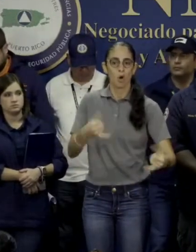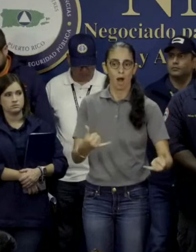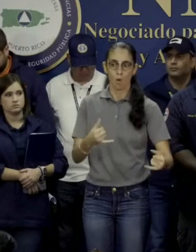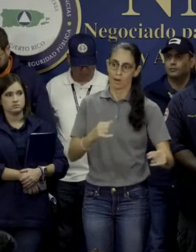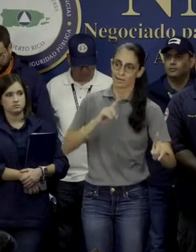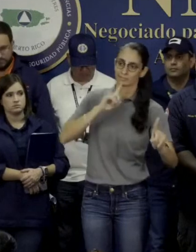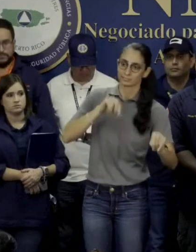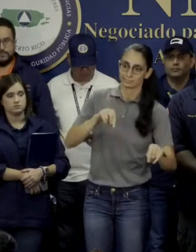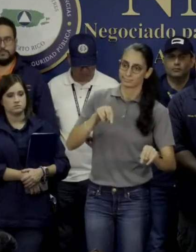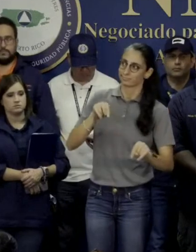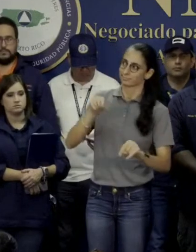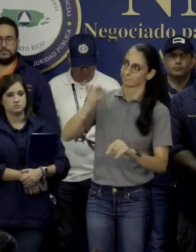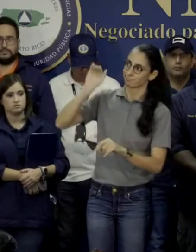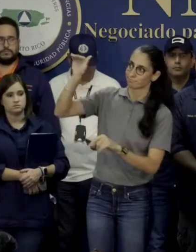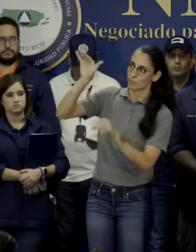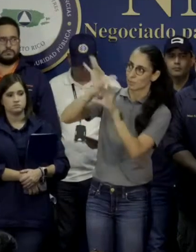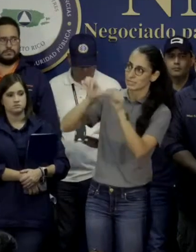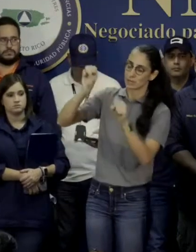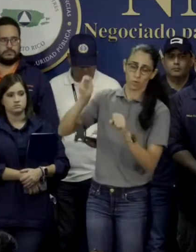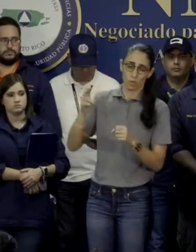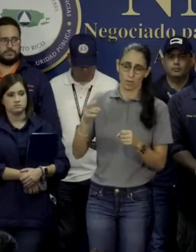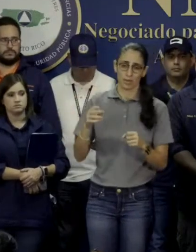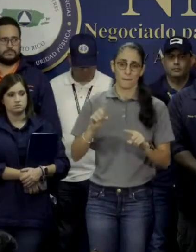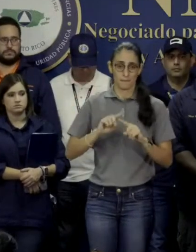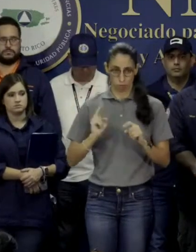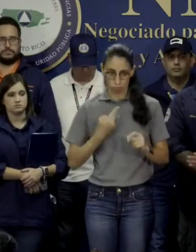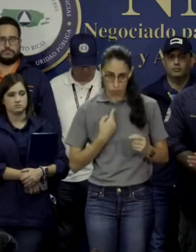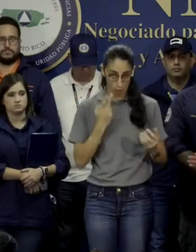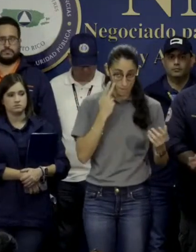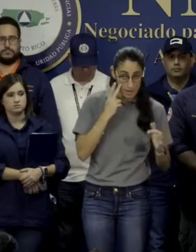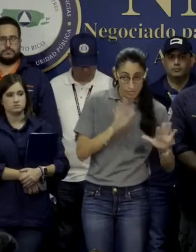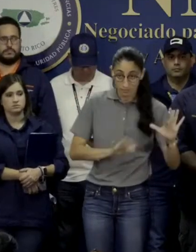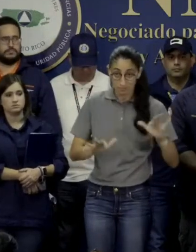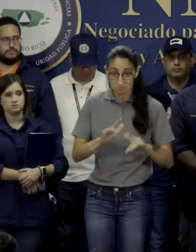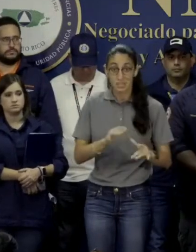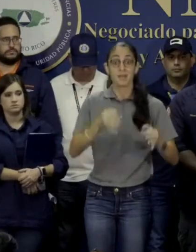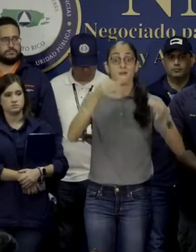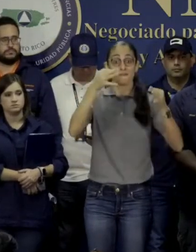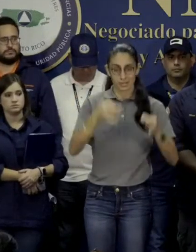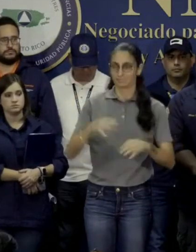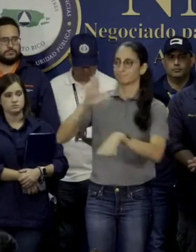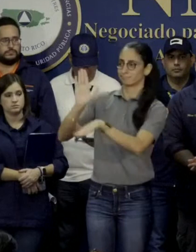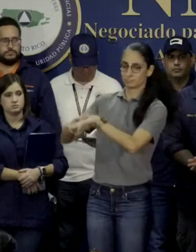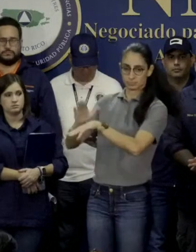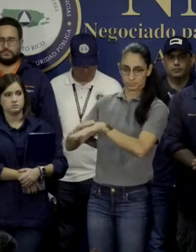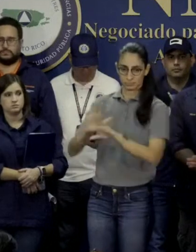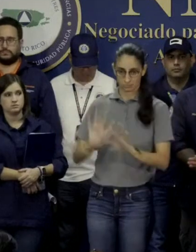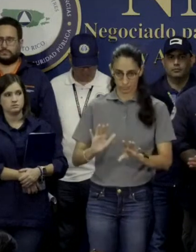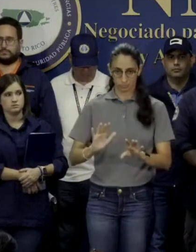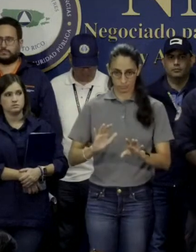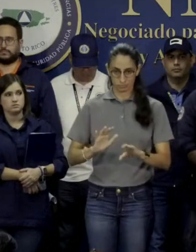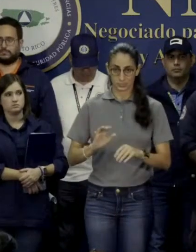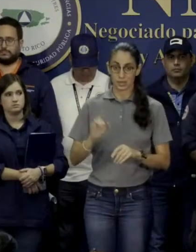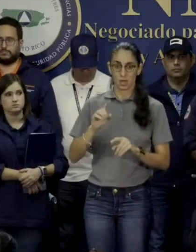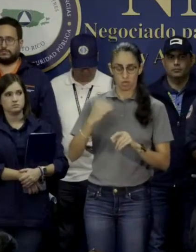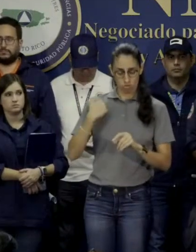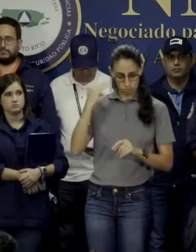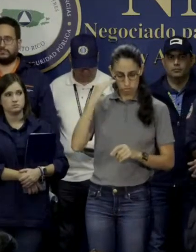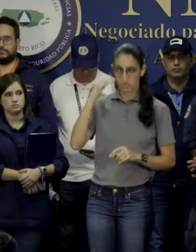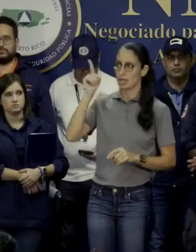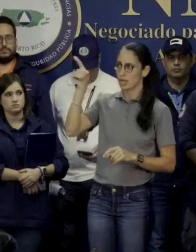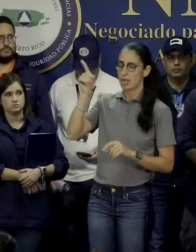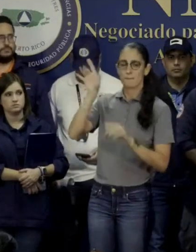hablar por el presidente de los Estados Unidos. En su momento le haremos la solicitud. Yo sí puedo decir que la administración del presidente Biden ha sido